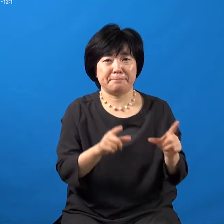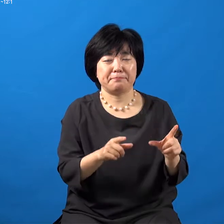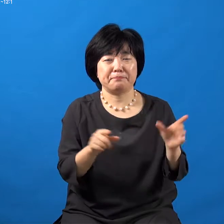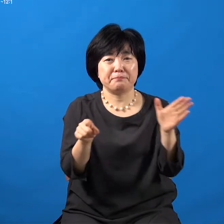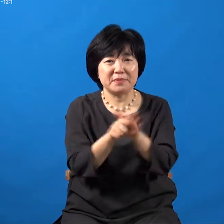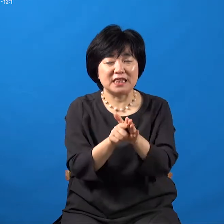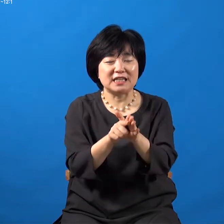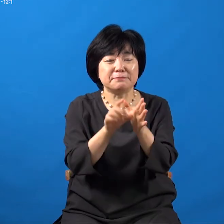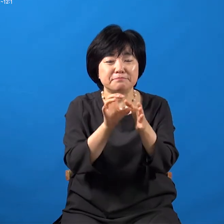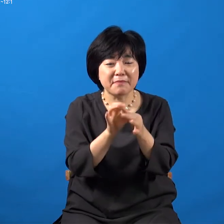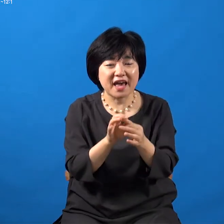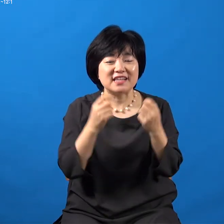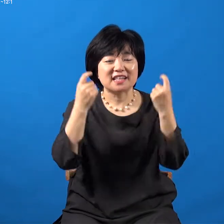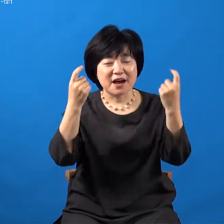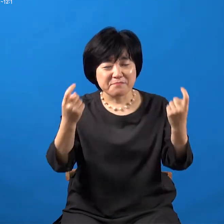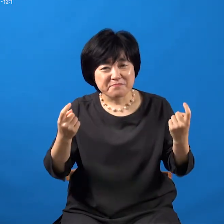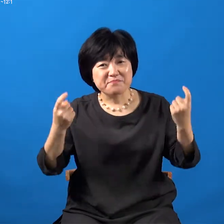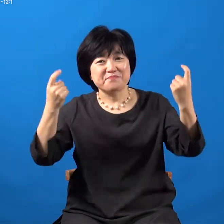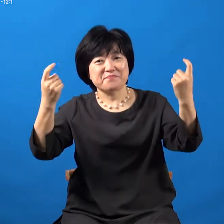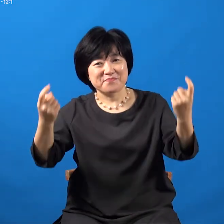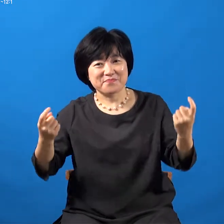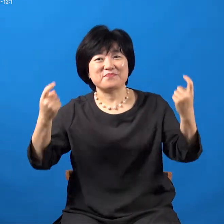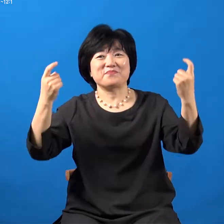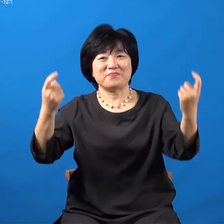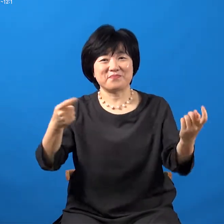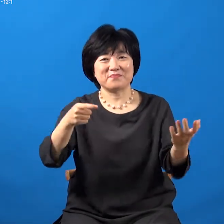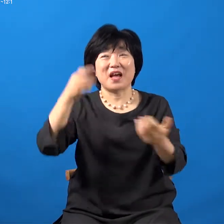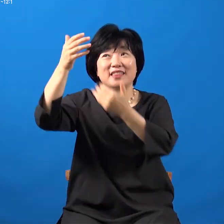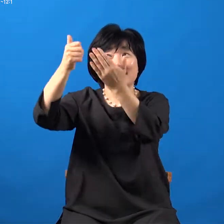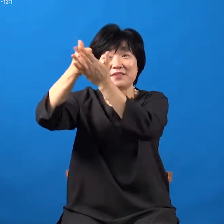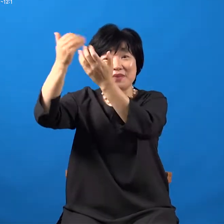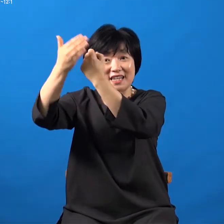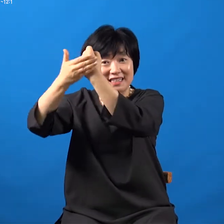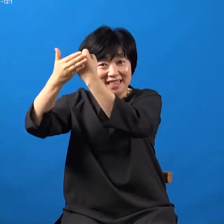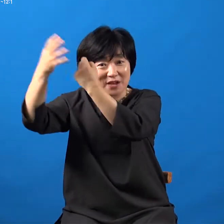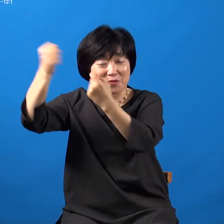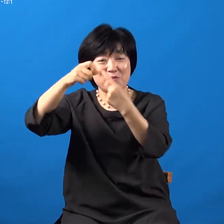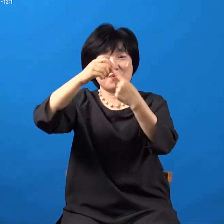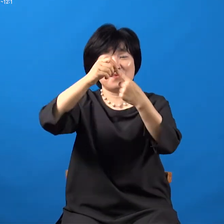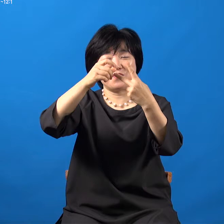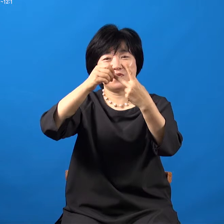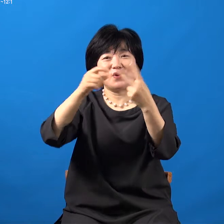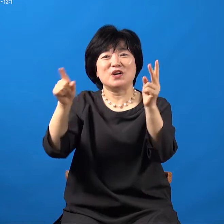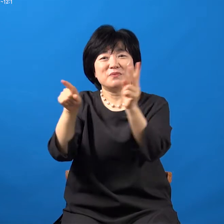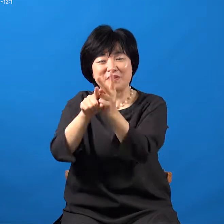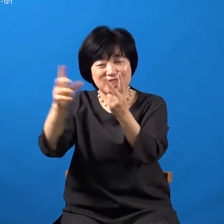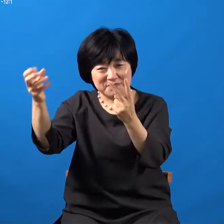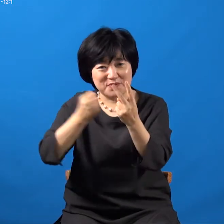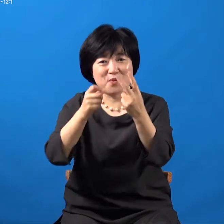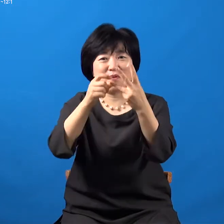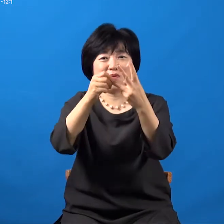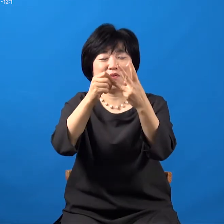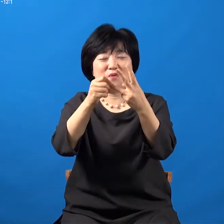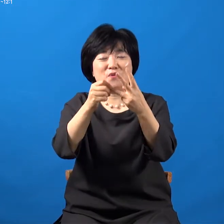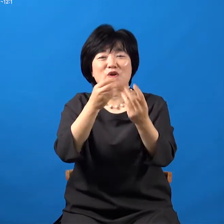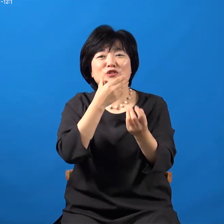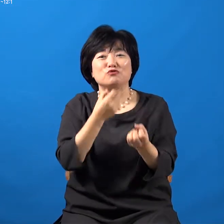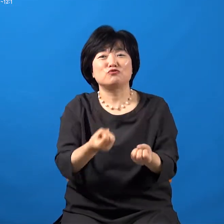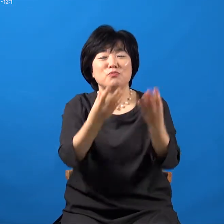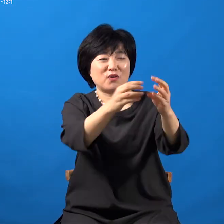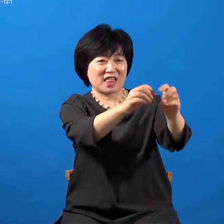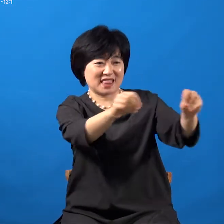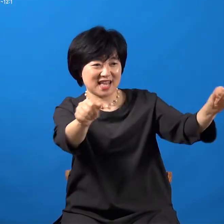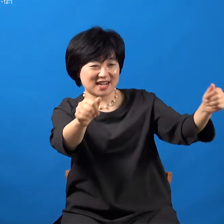그의 믿음의 여정을 봅니다. 하나님의 은혜로, 믿음으로, 그리고 축복의 땅을